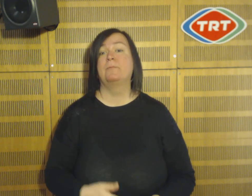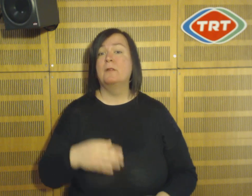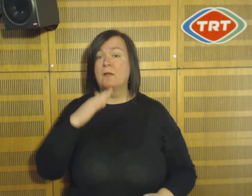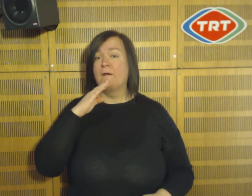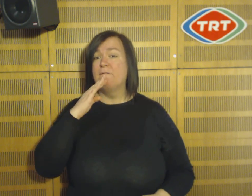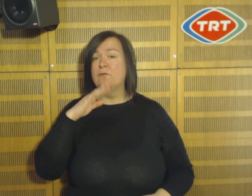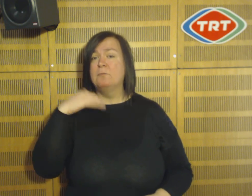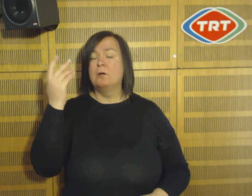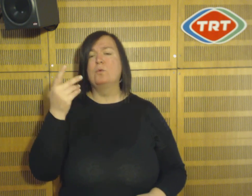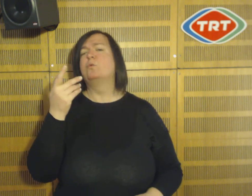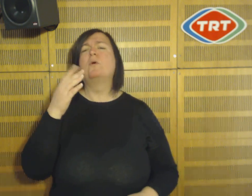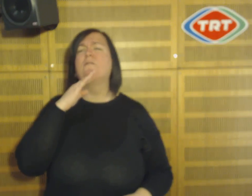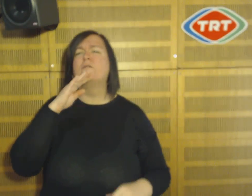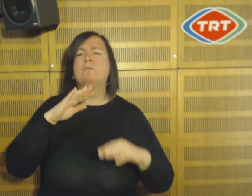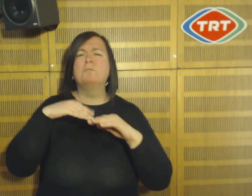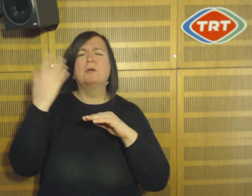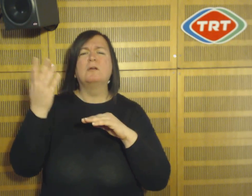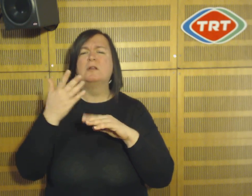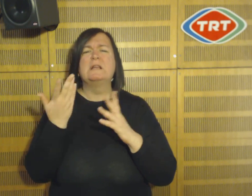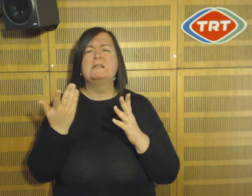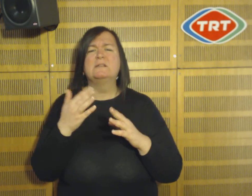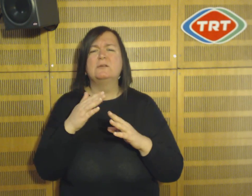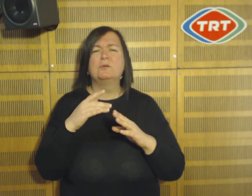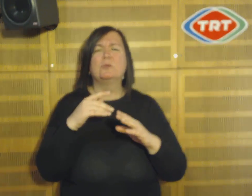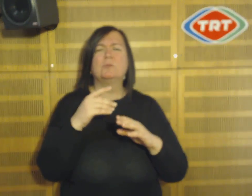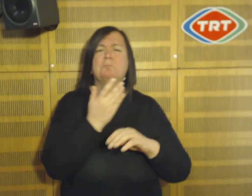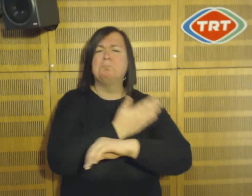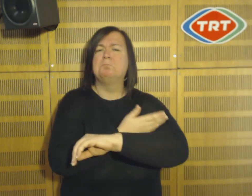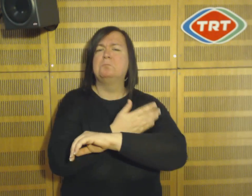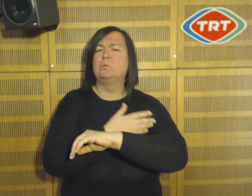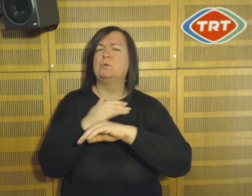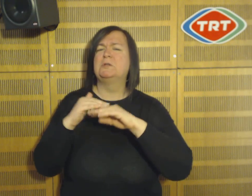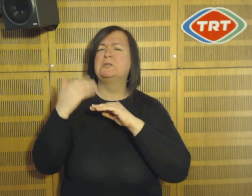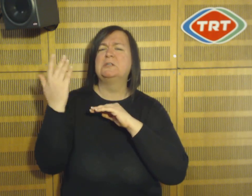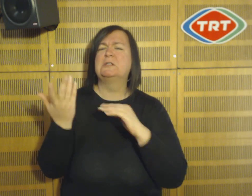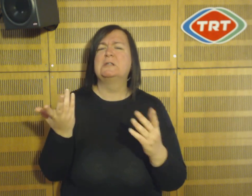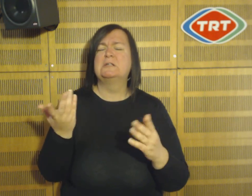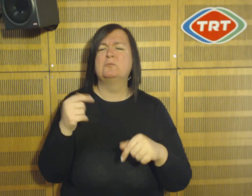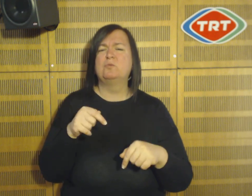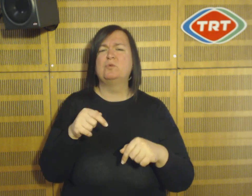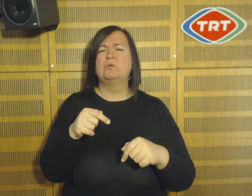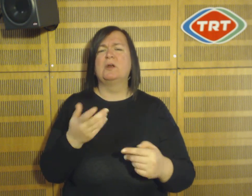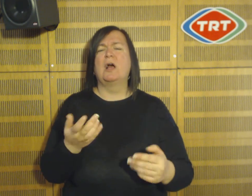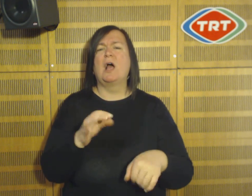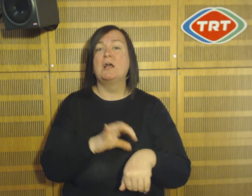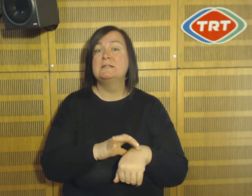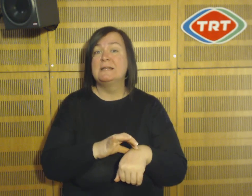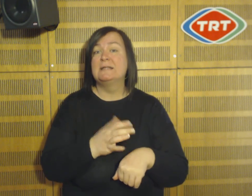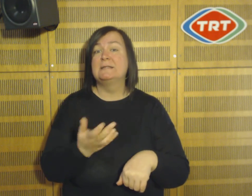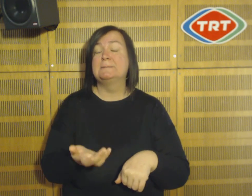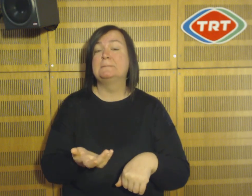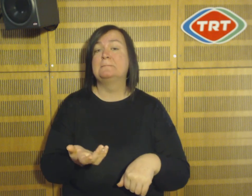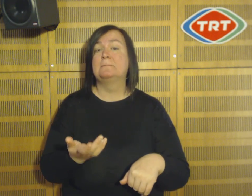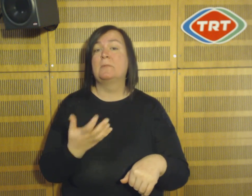baktığımızda durum nasıl onlardaki farkındalık düzeyi ve Eee bu hastalığın Eee ana hatlarıyla